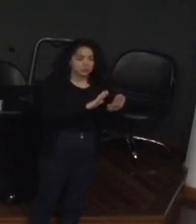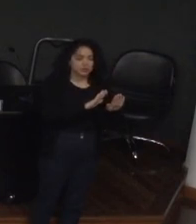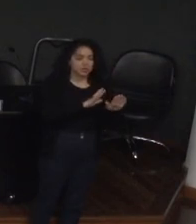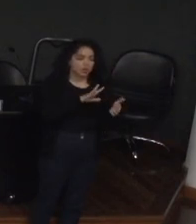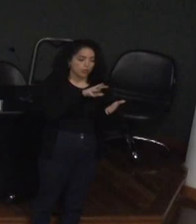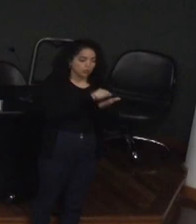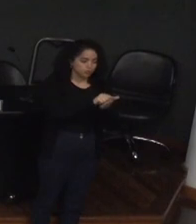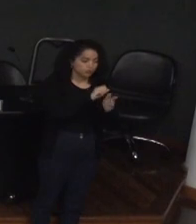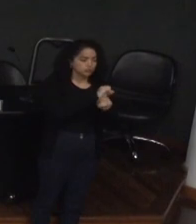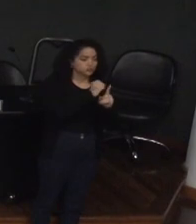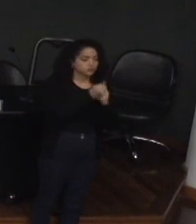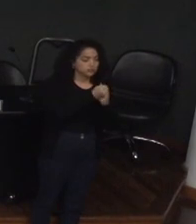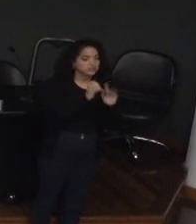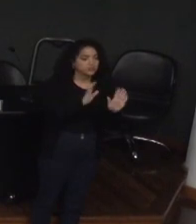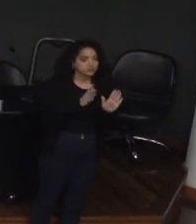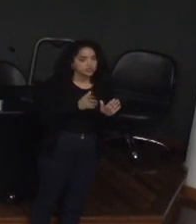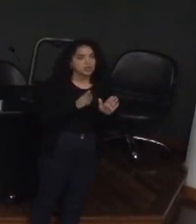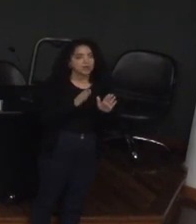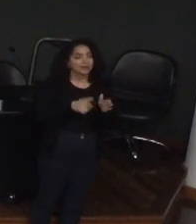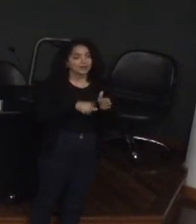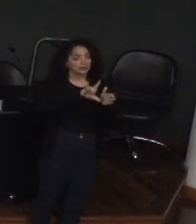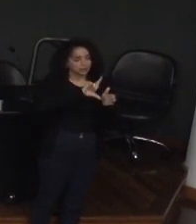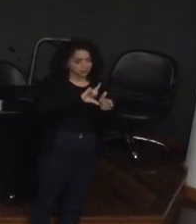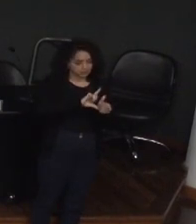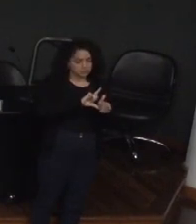Ou de um cadastro já coletado.